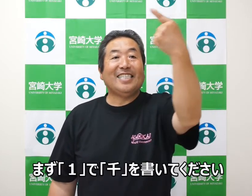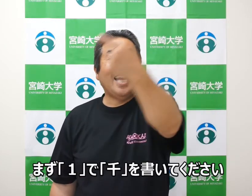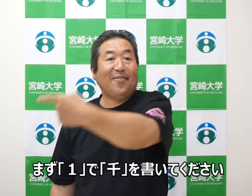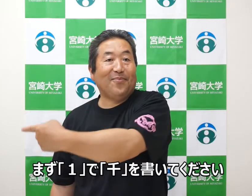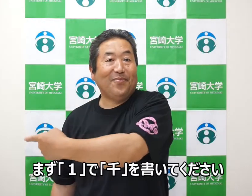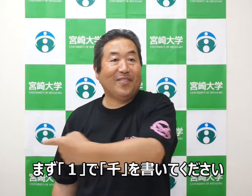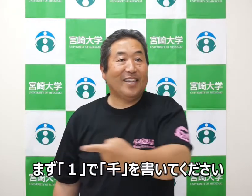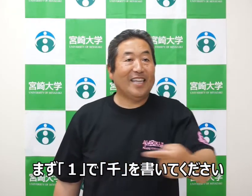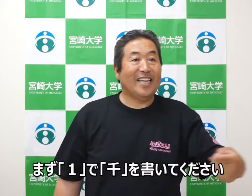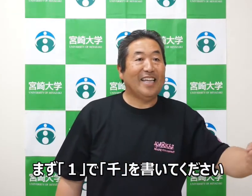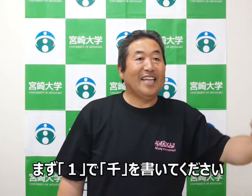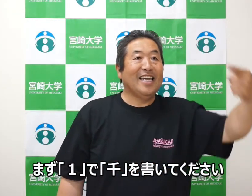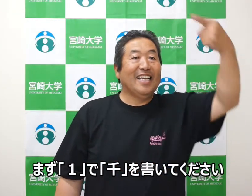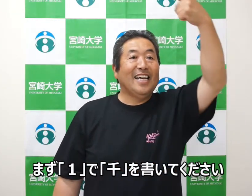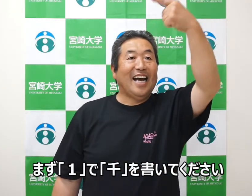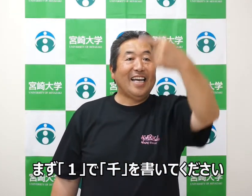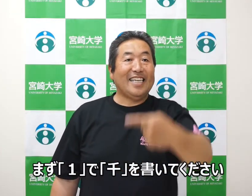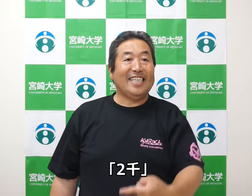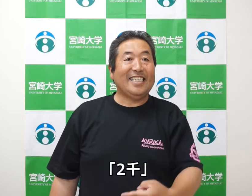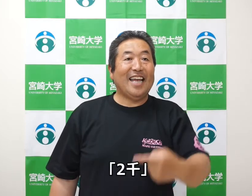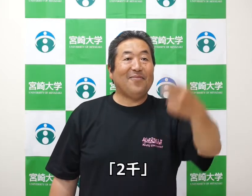1000、はい、2000、